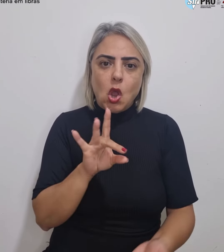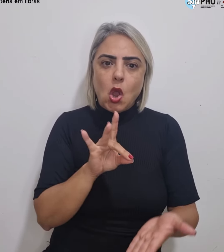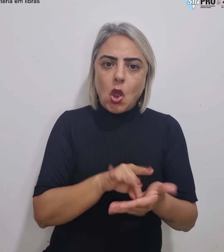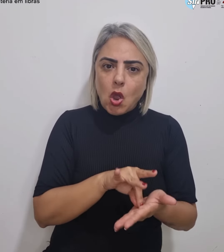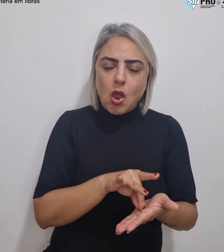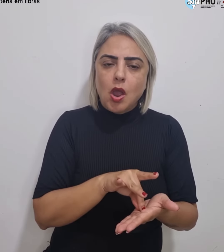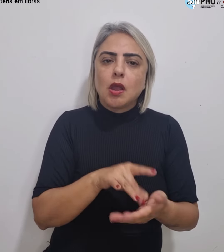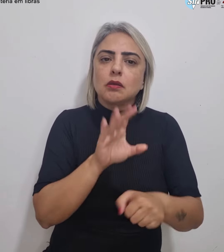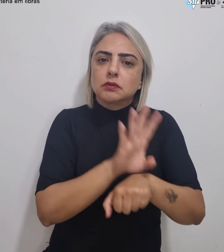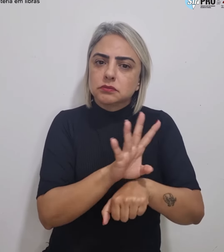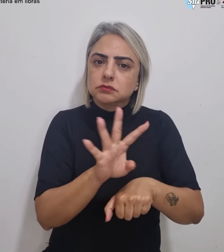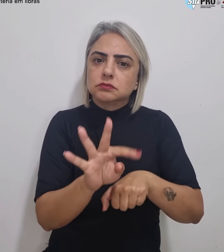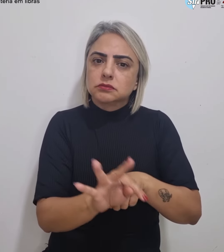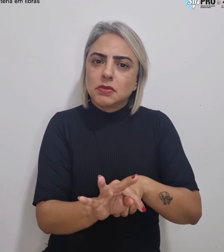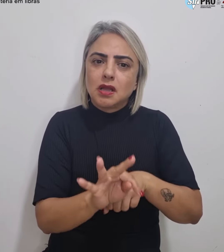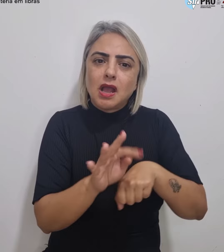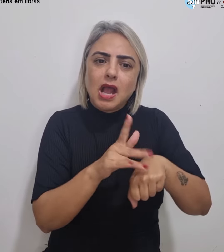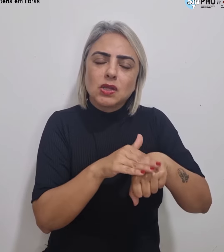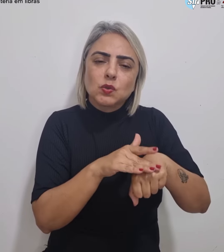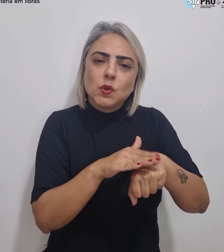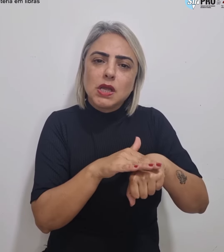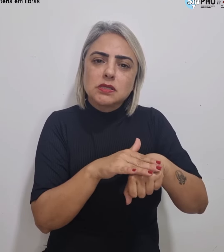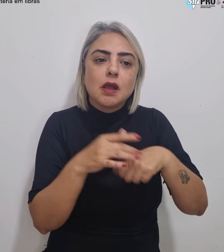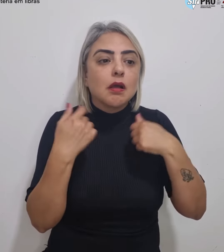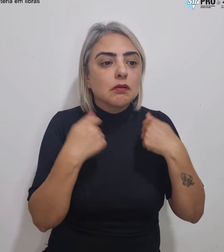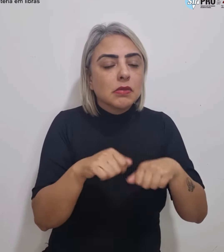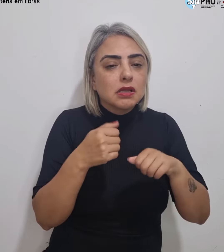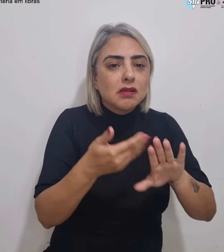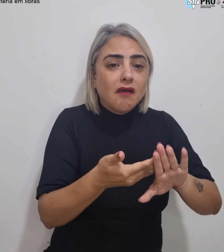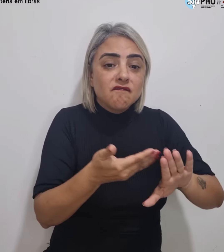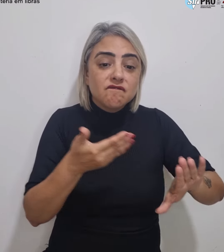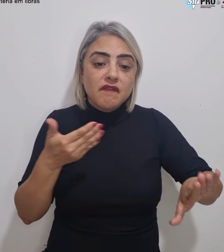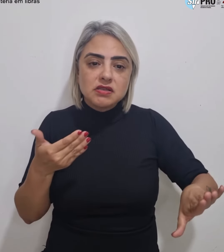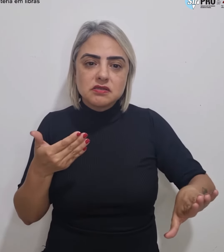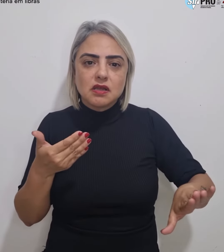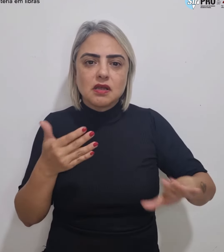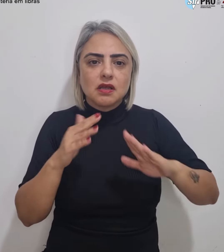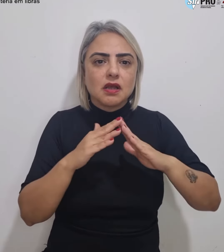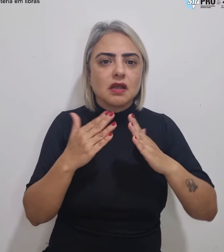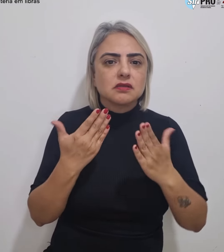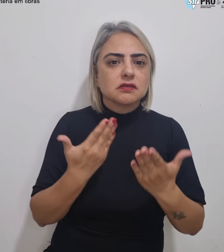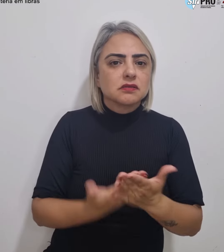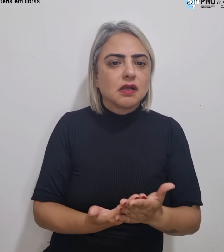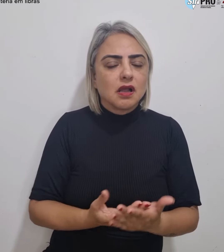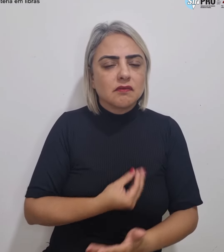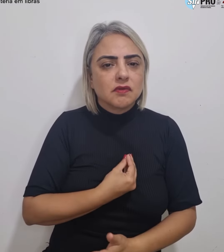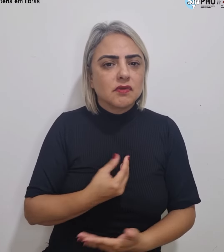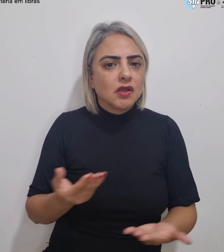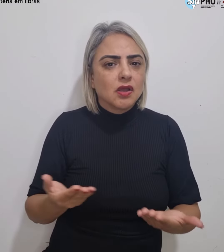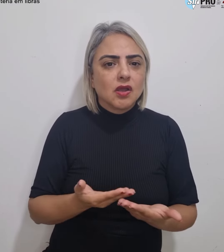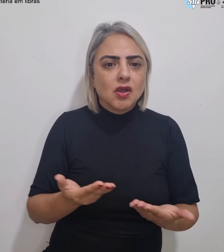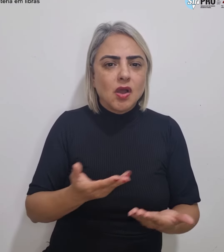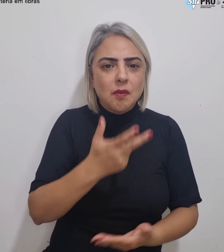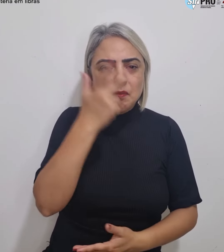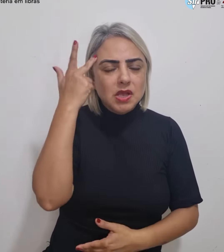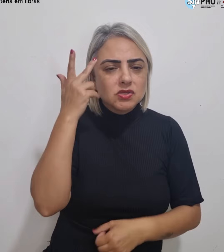temporários, adoeceu, precisou se afastar. A escola vive hoje com pessoas adoecidas.